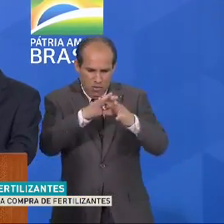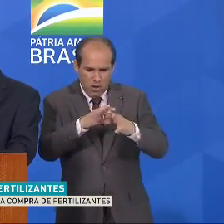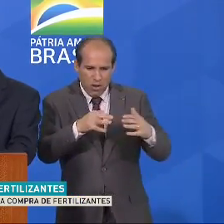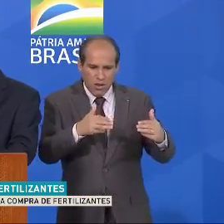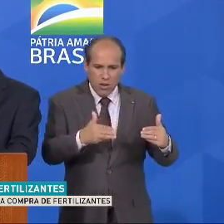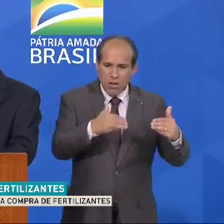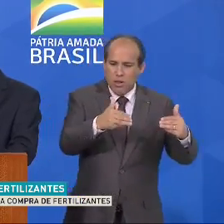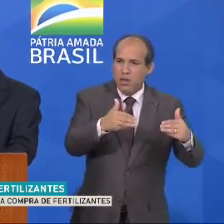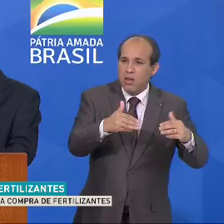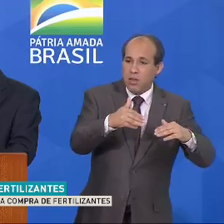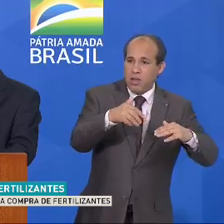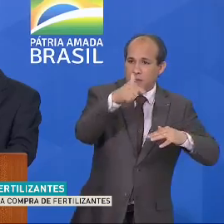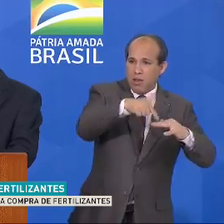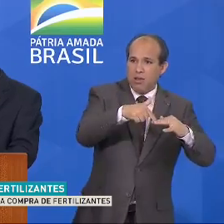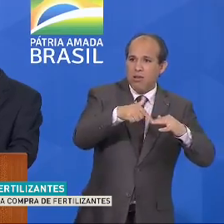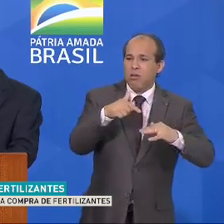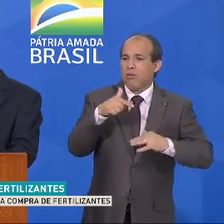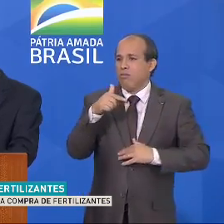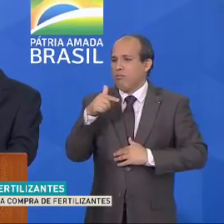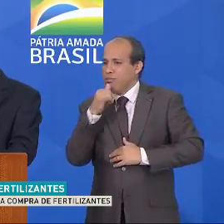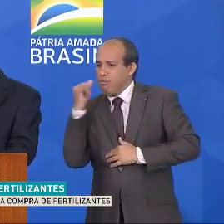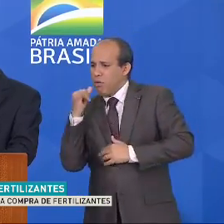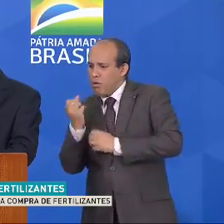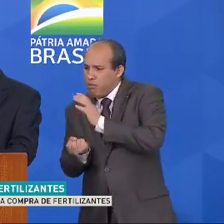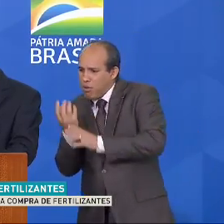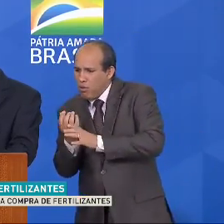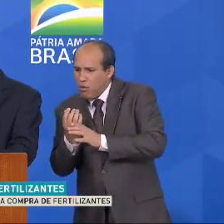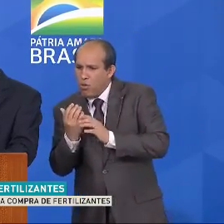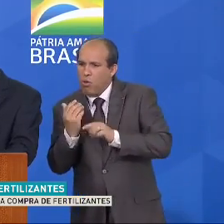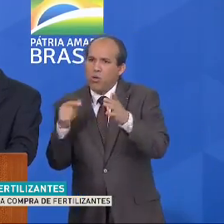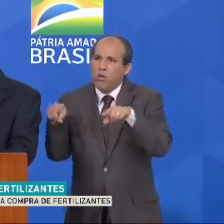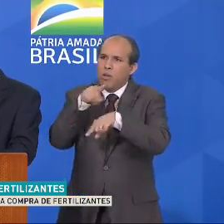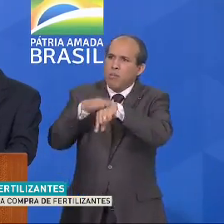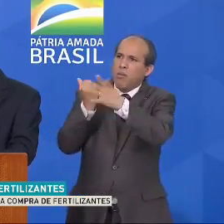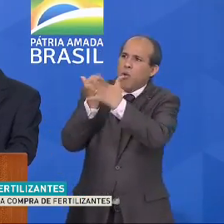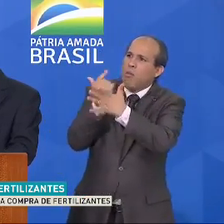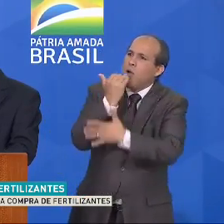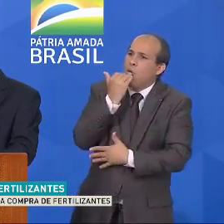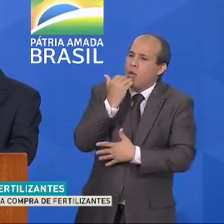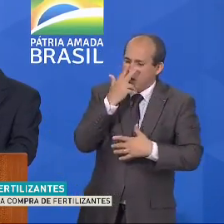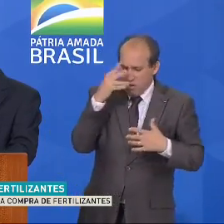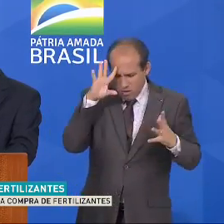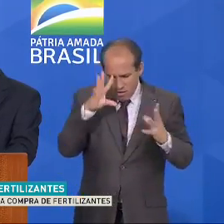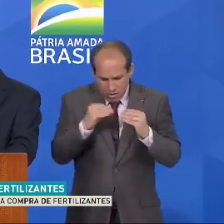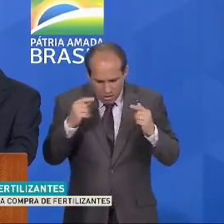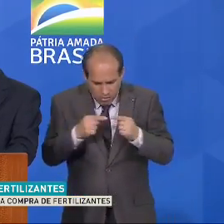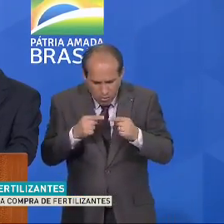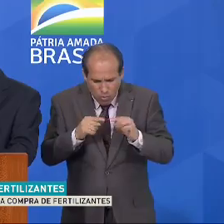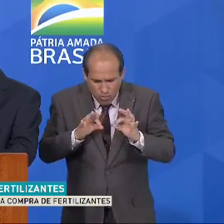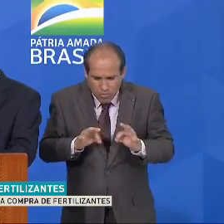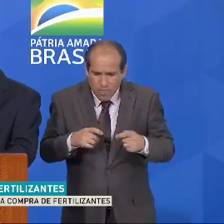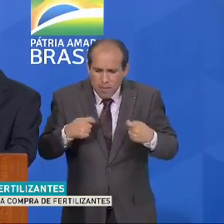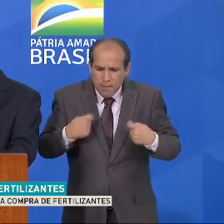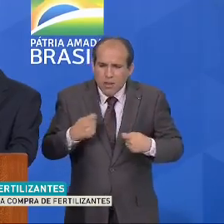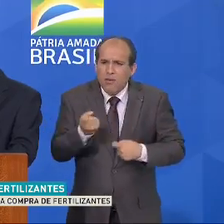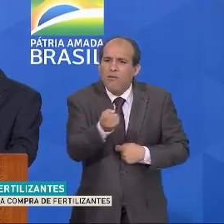a produção dos alimentos que consumimos, o quanto ela é igualmente essencial para tantos